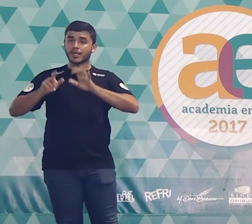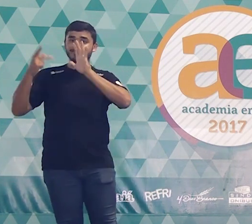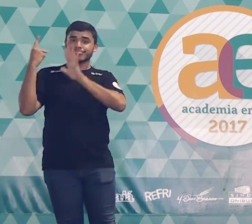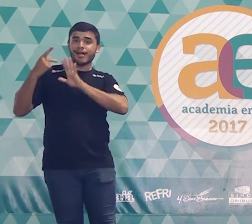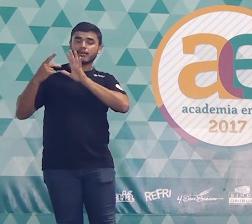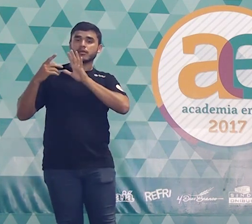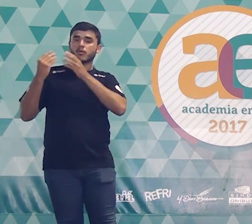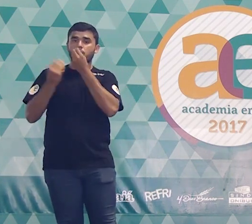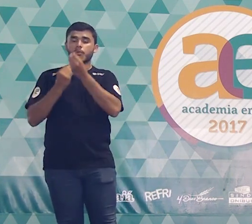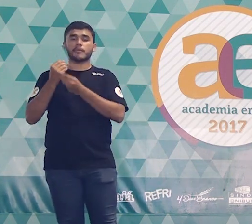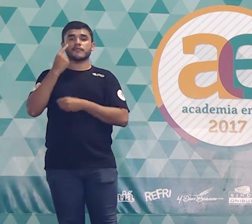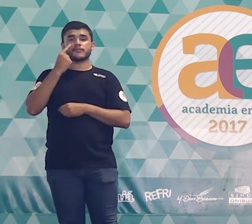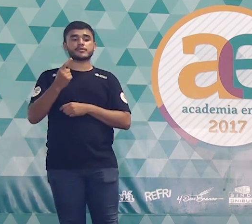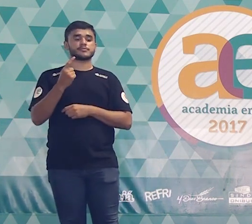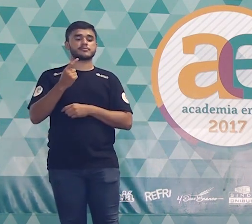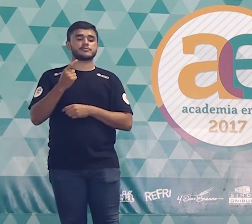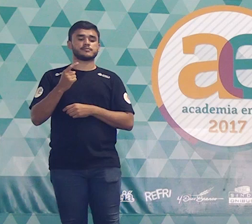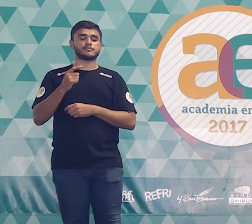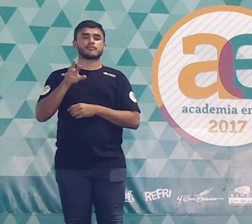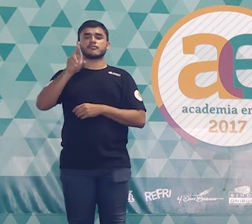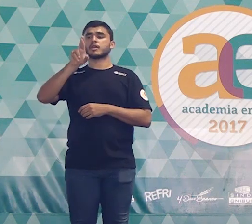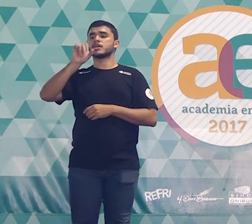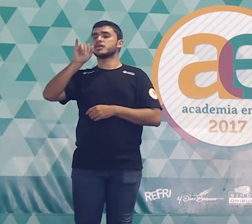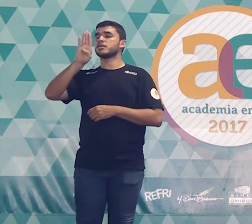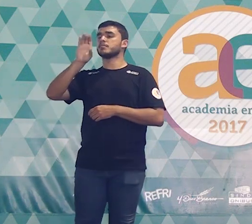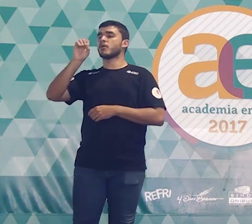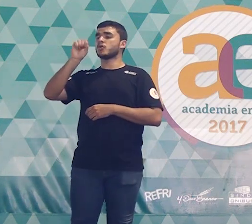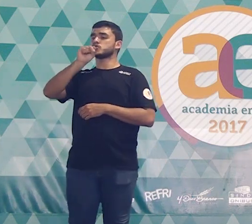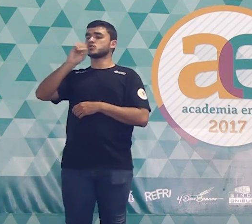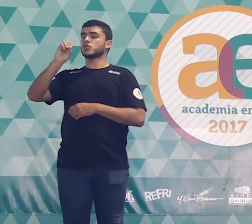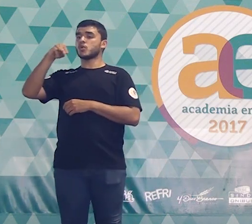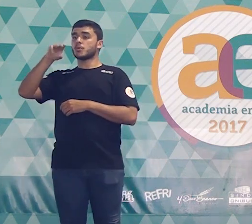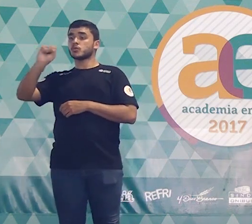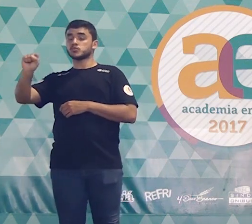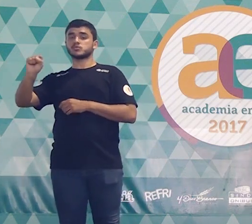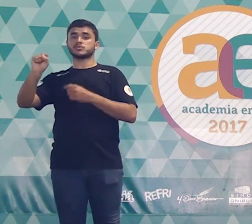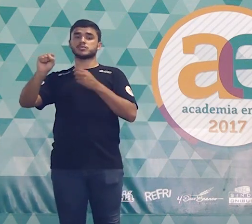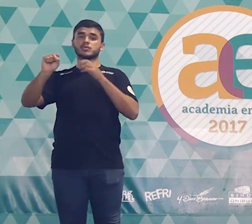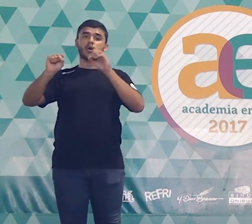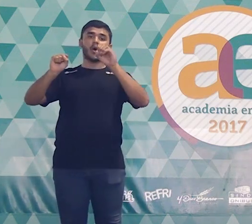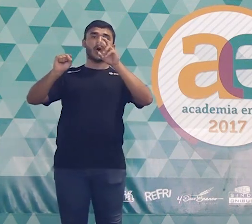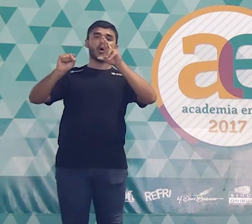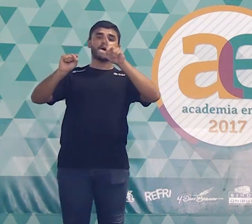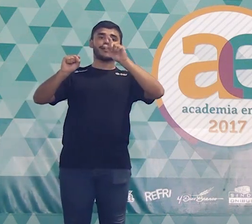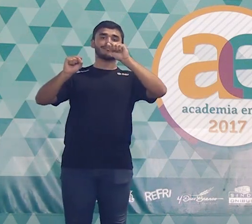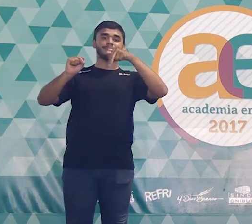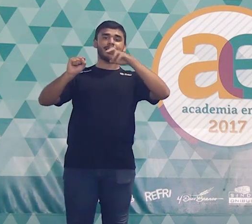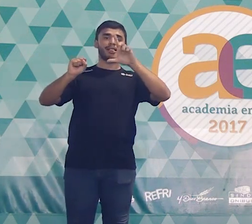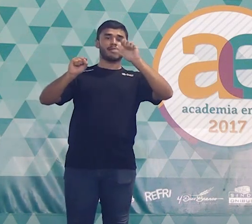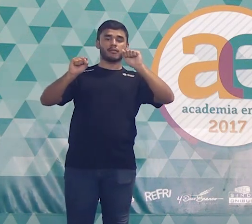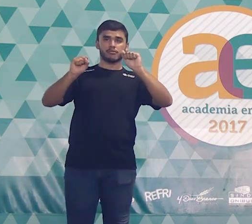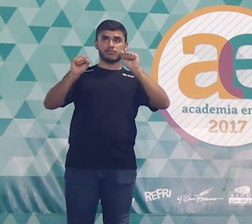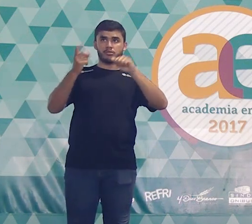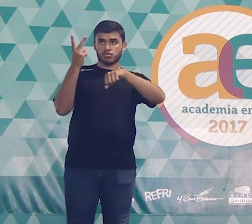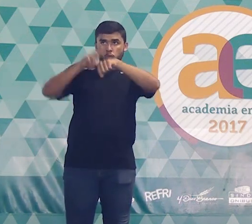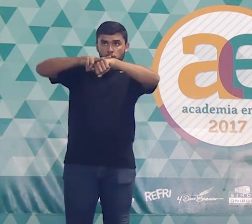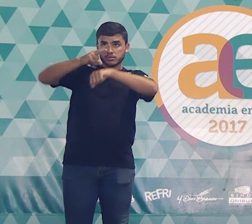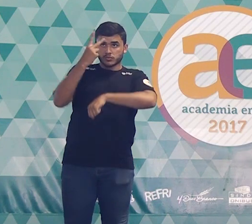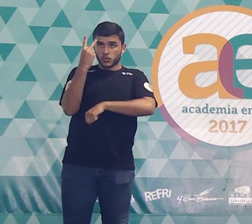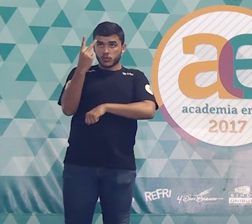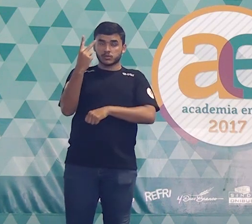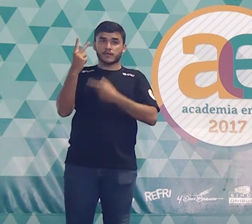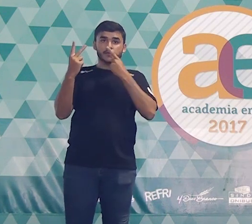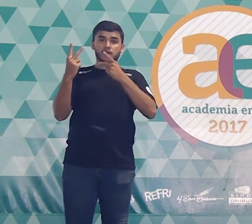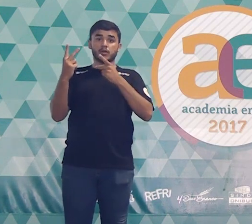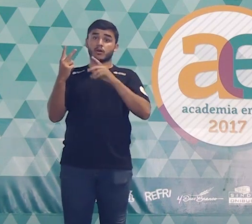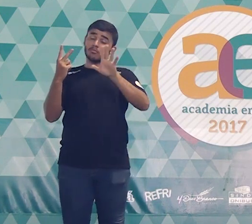Então, se ele falar o ribossomo é uma organela, tudo bem, não tem problema, é o que vê mais em prova. Mas se ele falar o ribossomo é estrutura, também